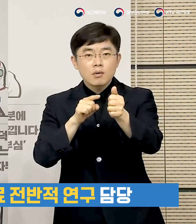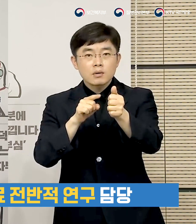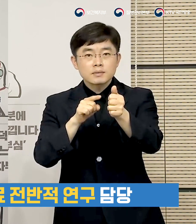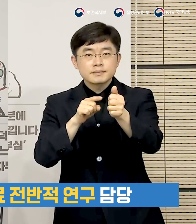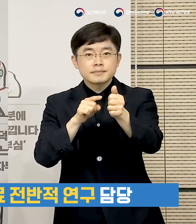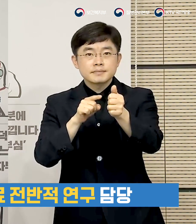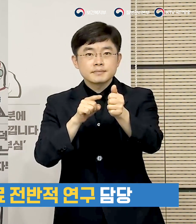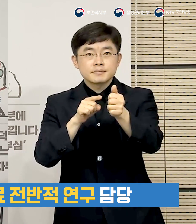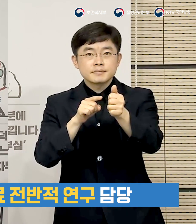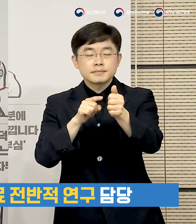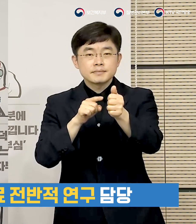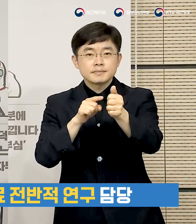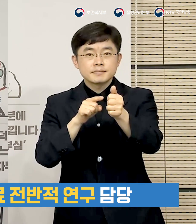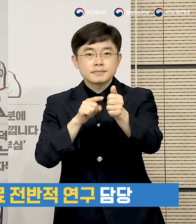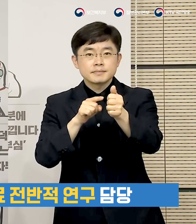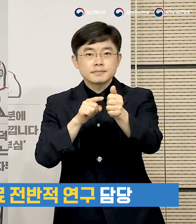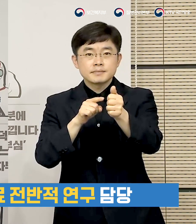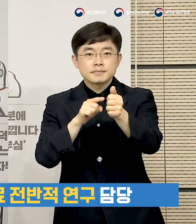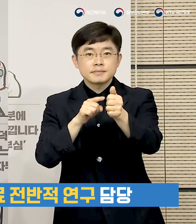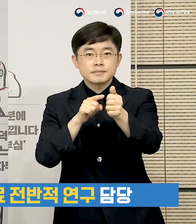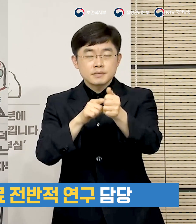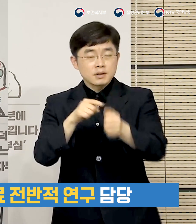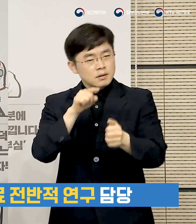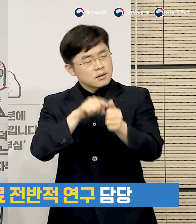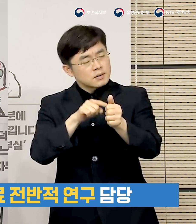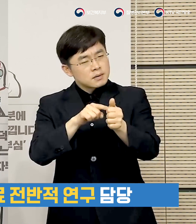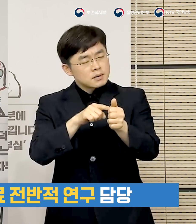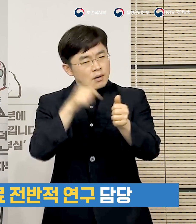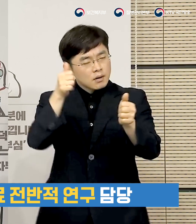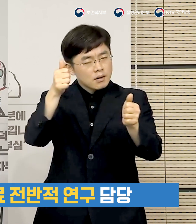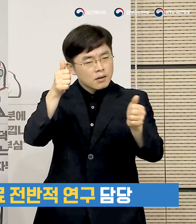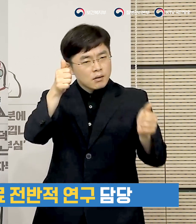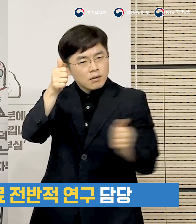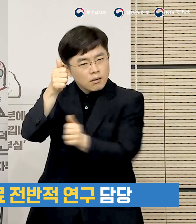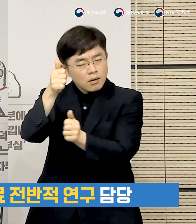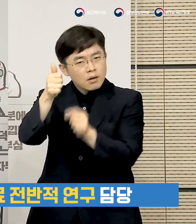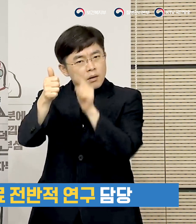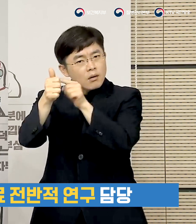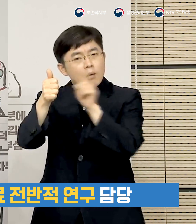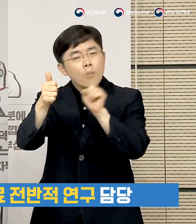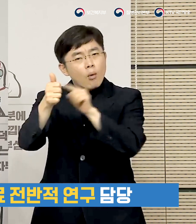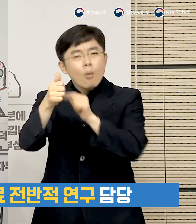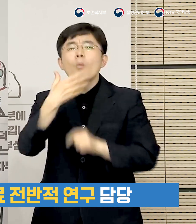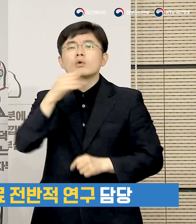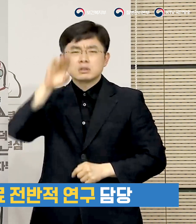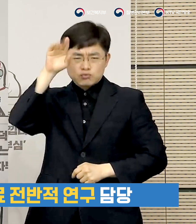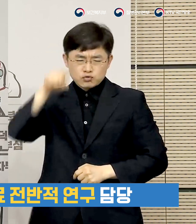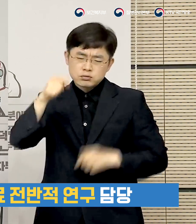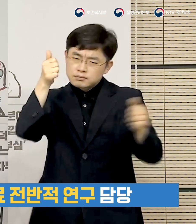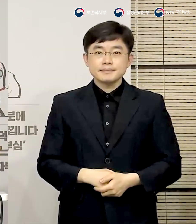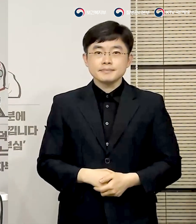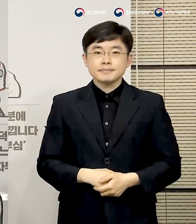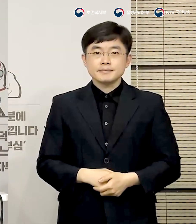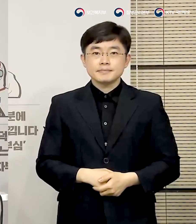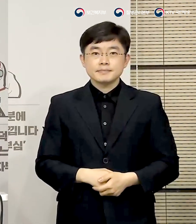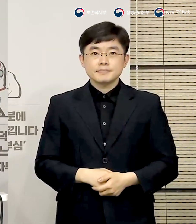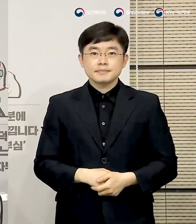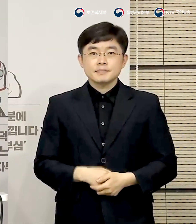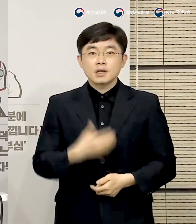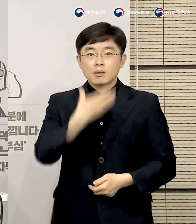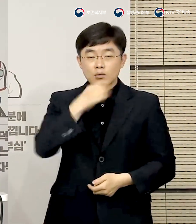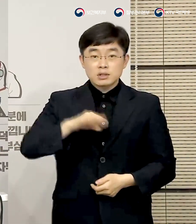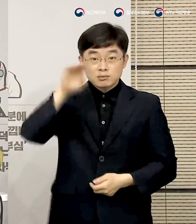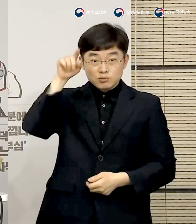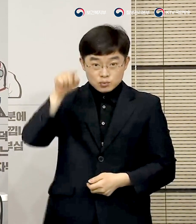보건복지부에서 국립보건연구원을 유지를 하는 것이 아마 좋겠다라고 그렇게 배경은 그렇게 제가 알고 있습니다. 예,